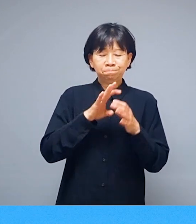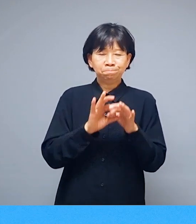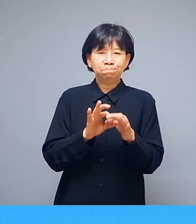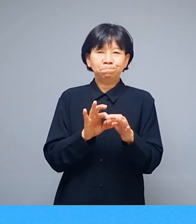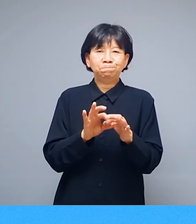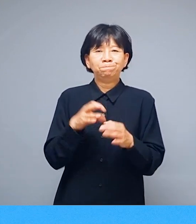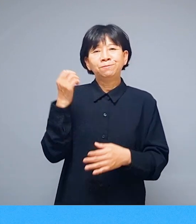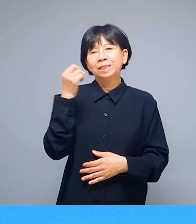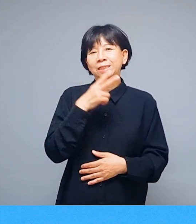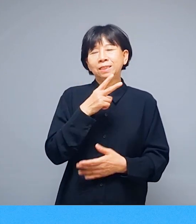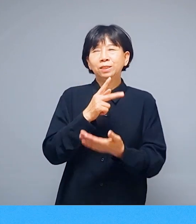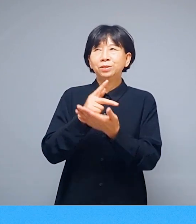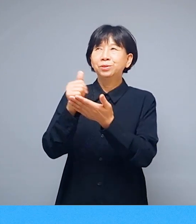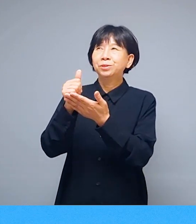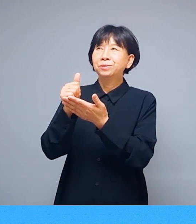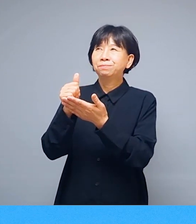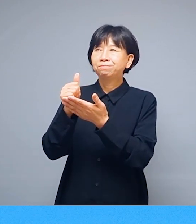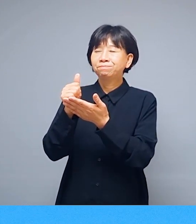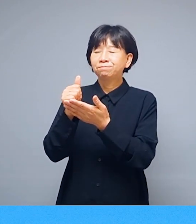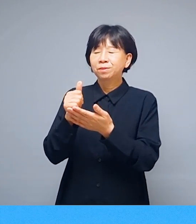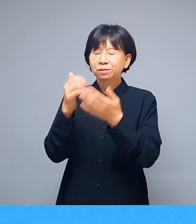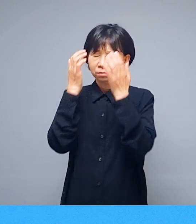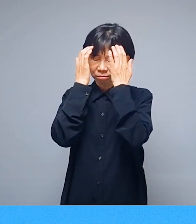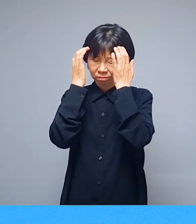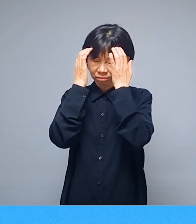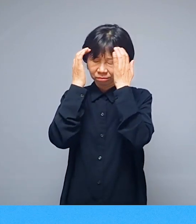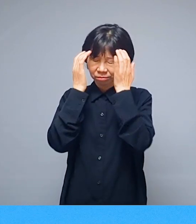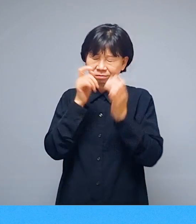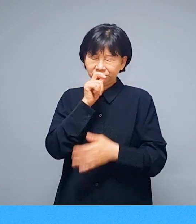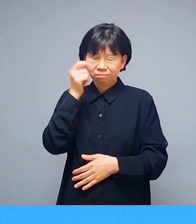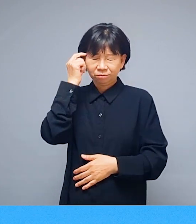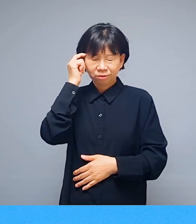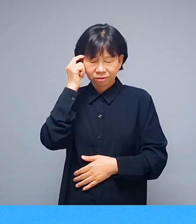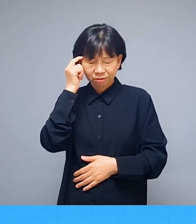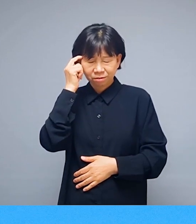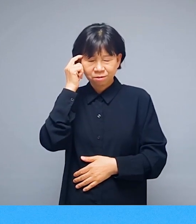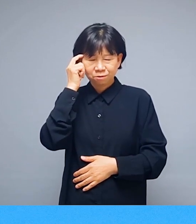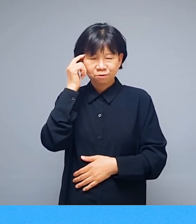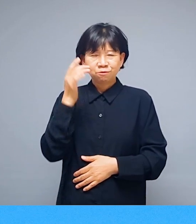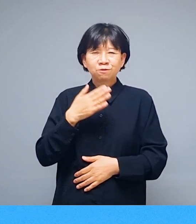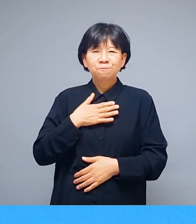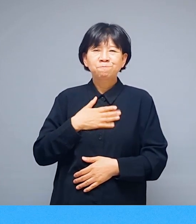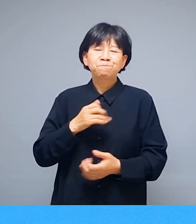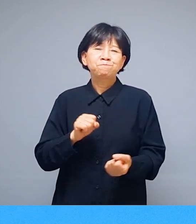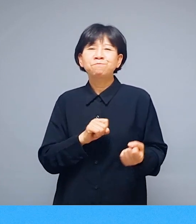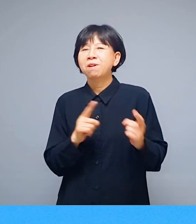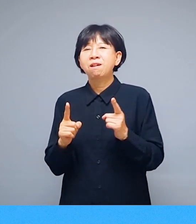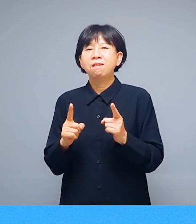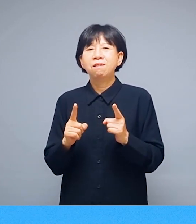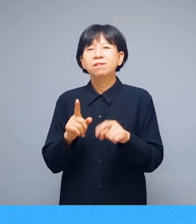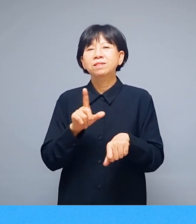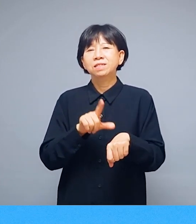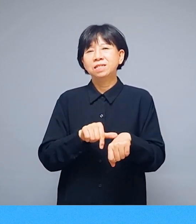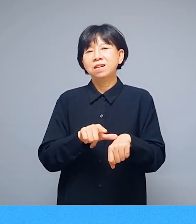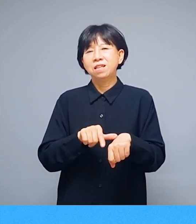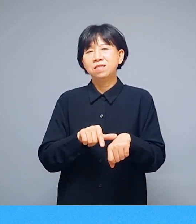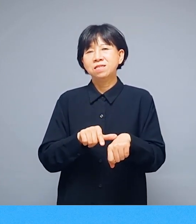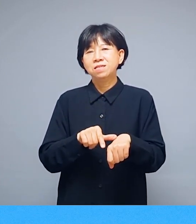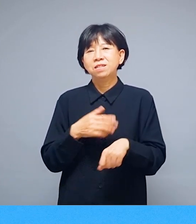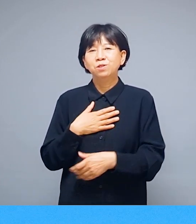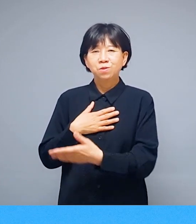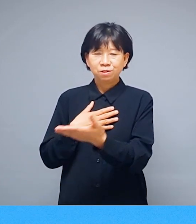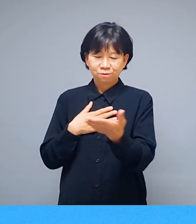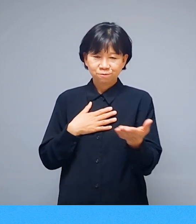한번 주님의 아픔을 묵상하시고 우리의 영혼을 다시 일깨우는 시간이 되었으면, 저와